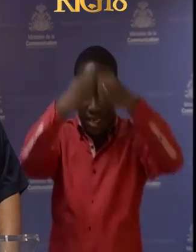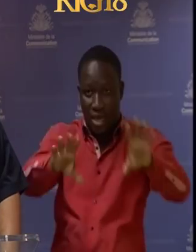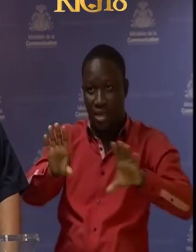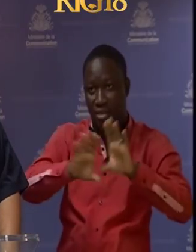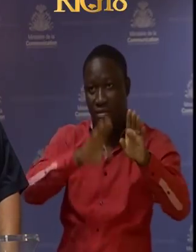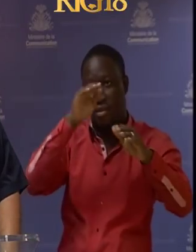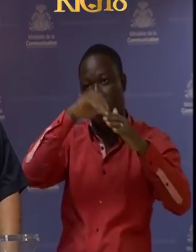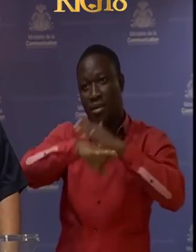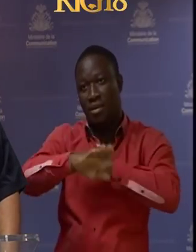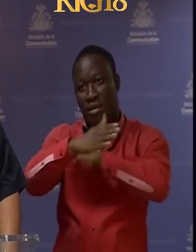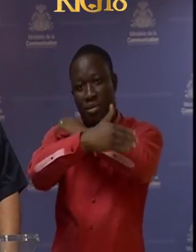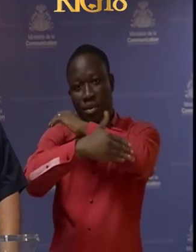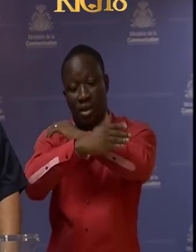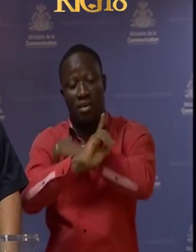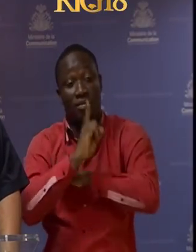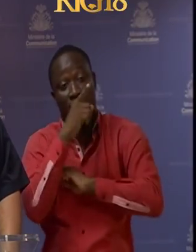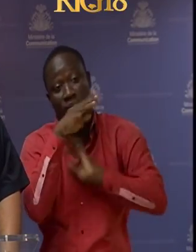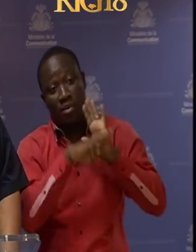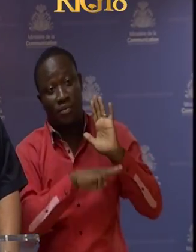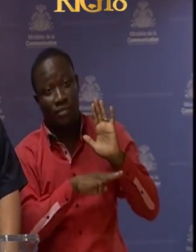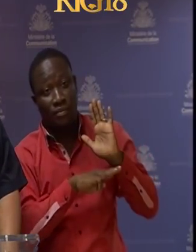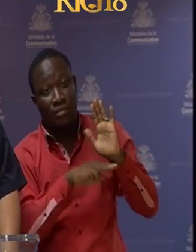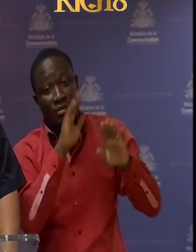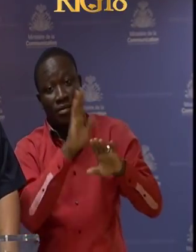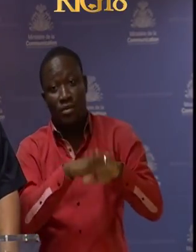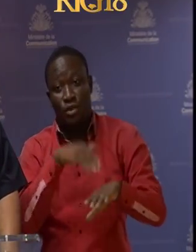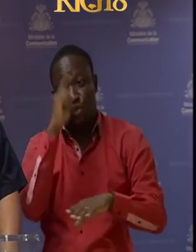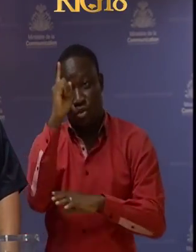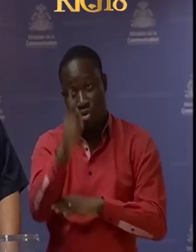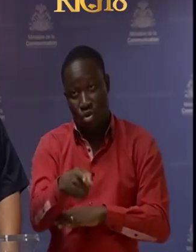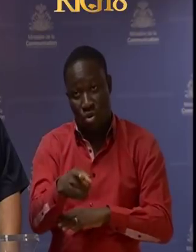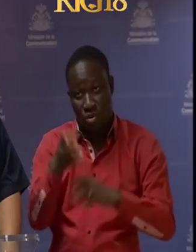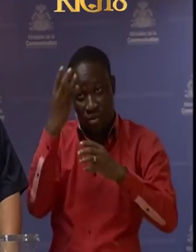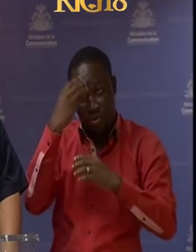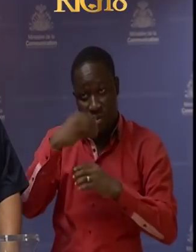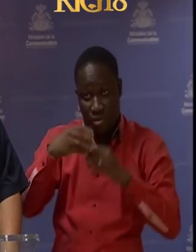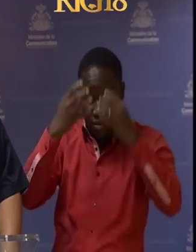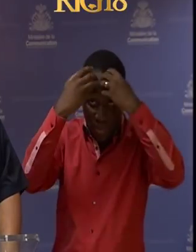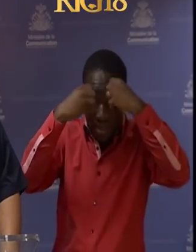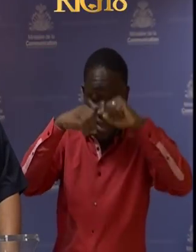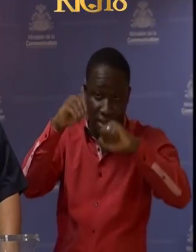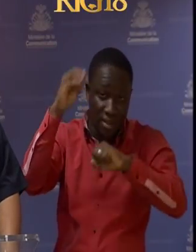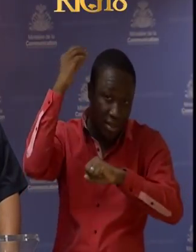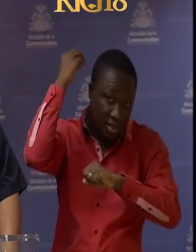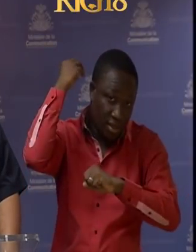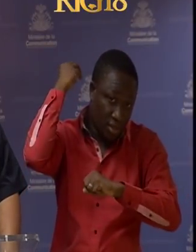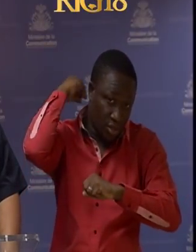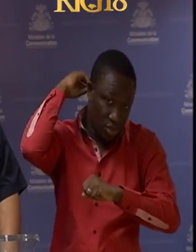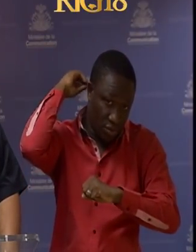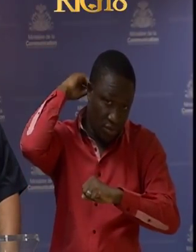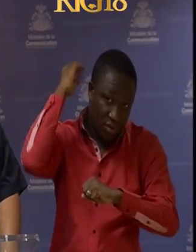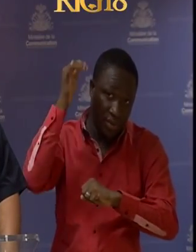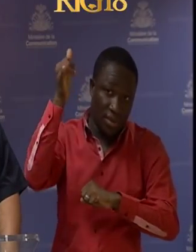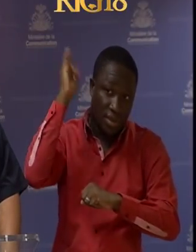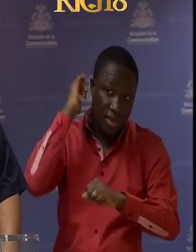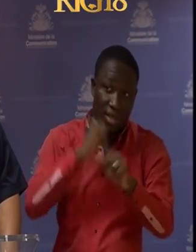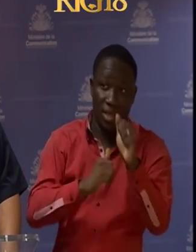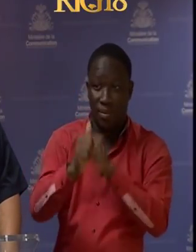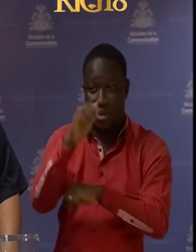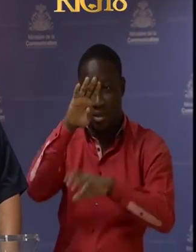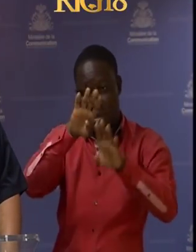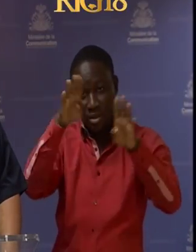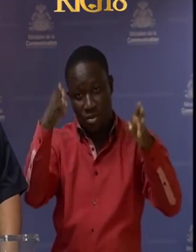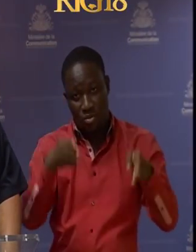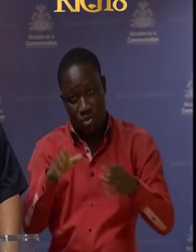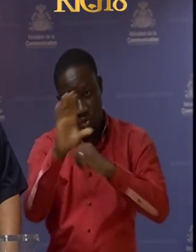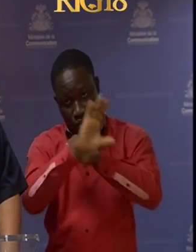pays. Évidemment, sur instruction du président de la République, là, hier, qui était passé dans le bureau de protection